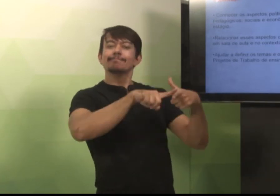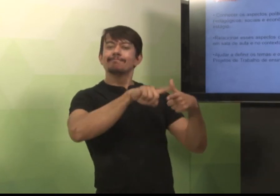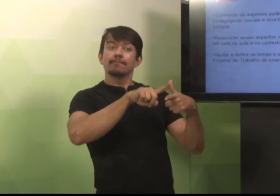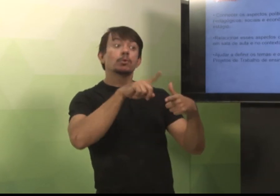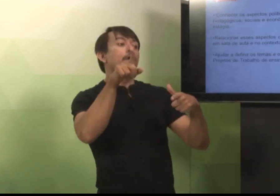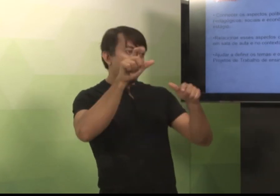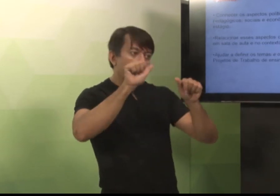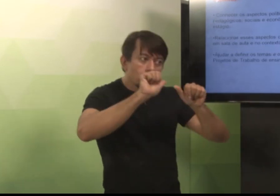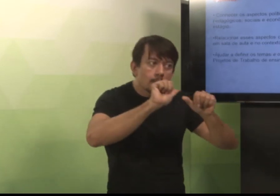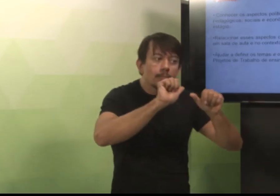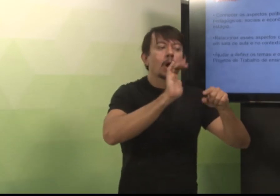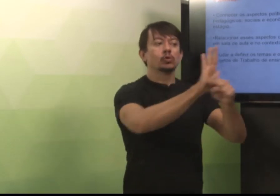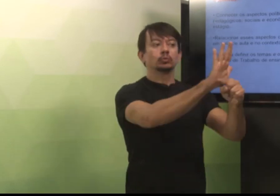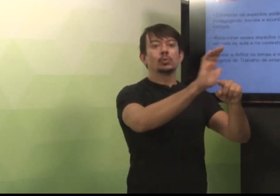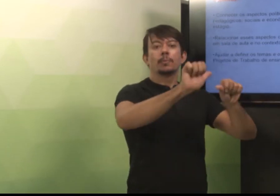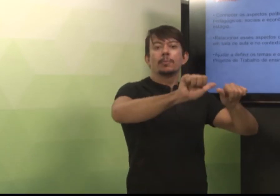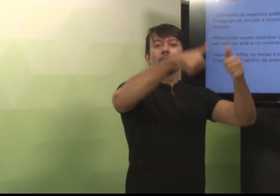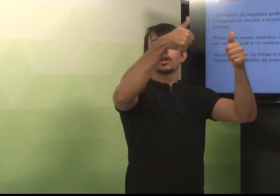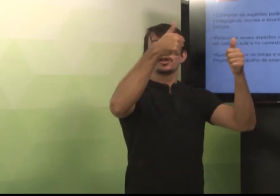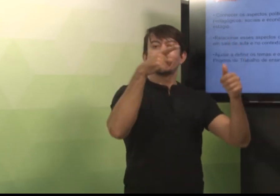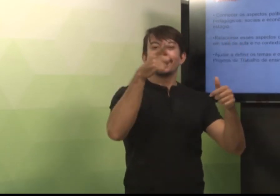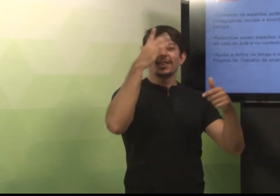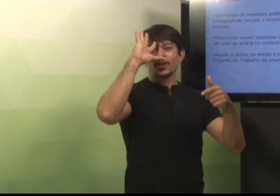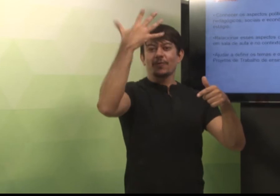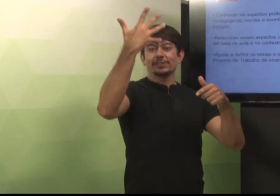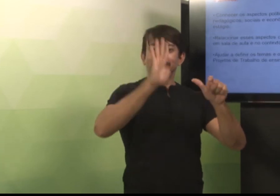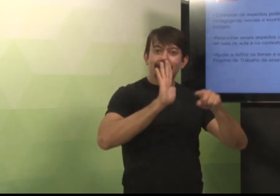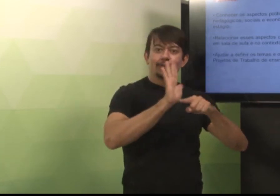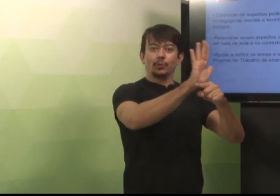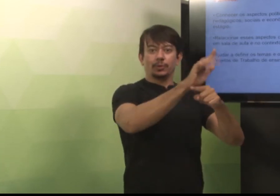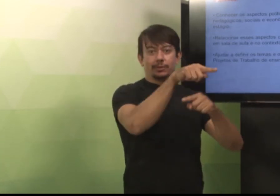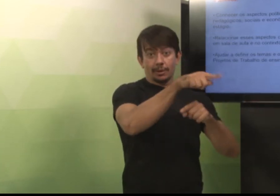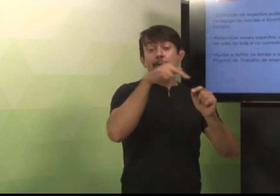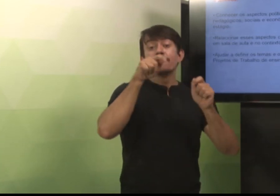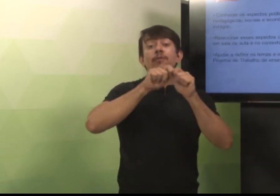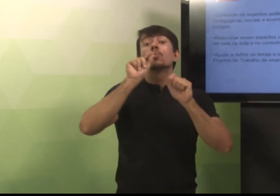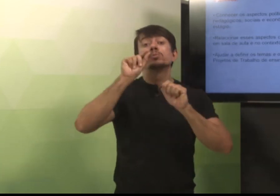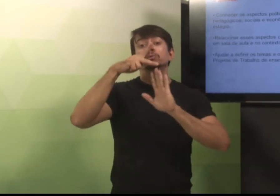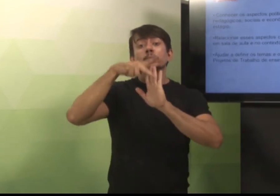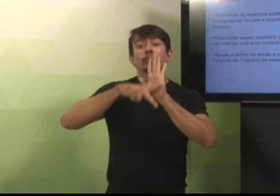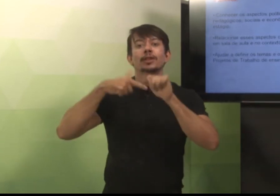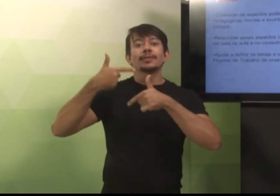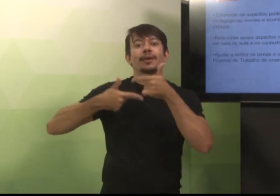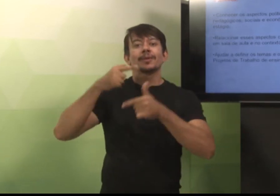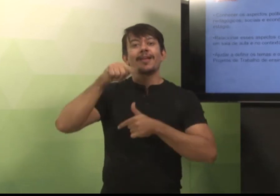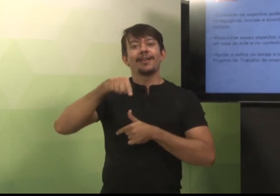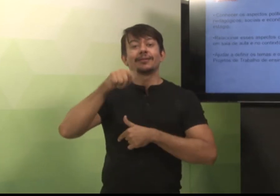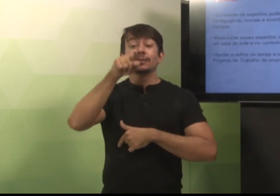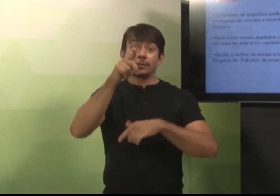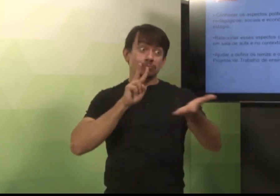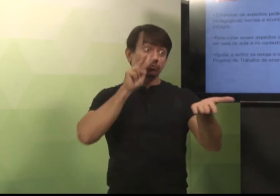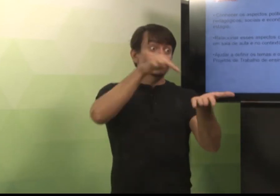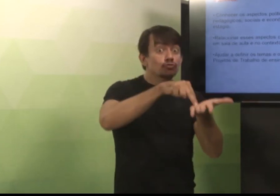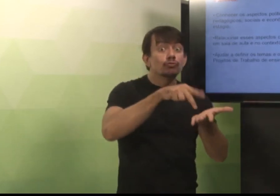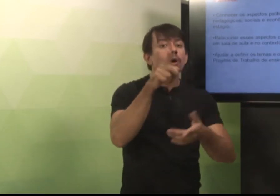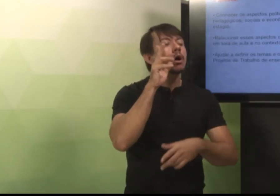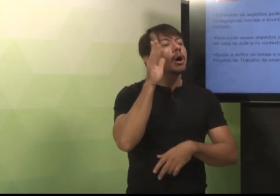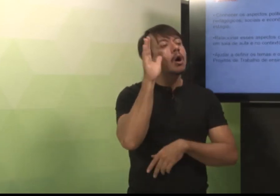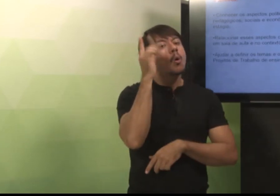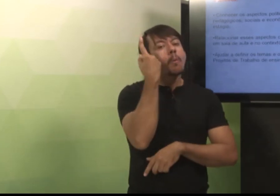as falhas, de forma a melhorar esse processo. Isso é um projeto de trabalho.